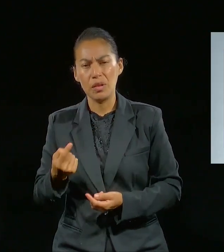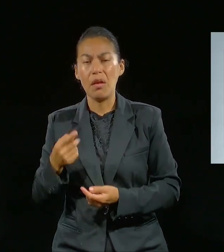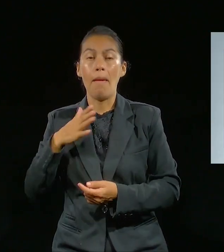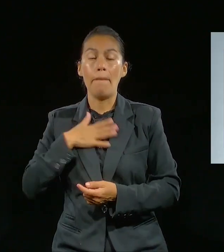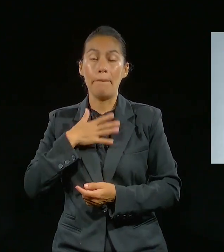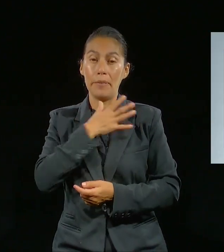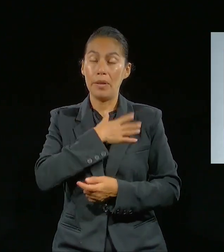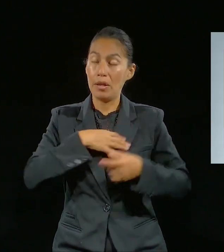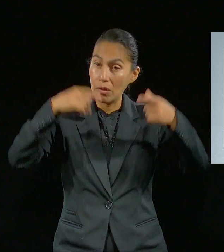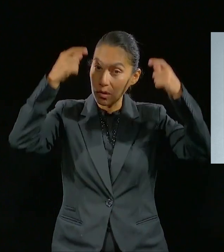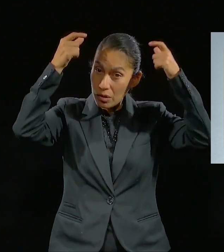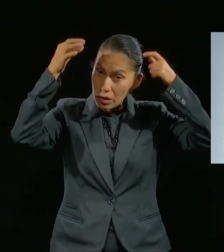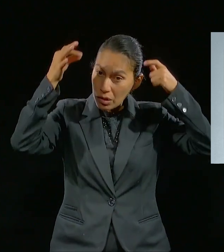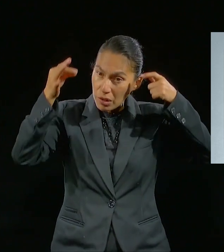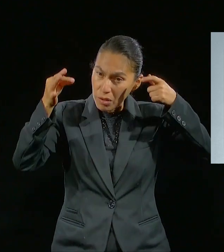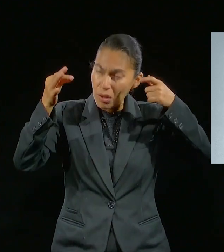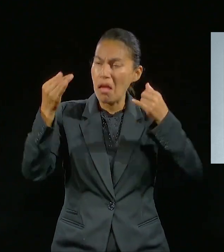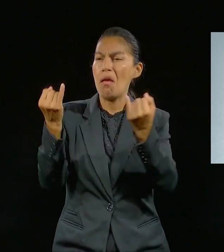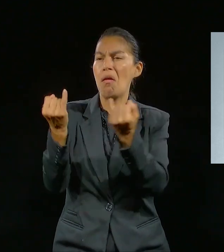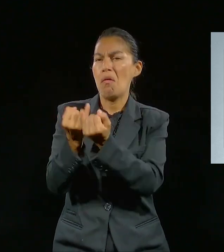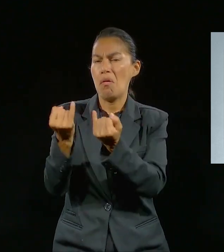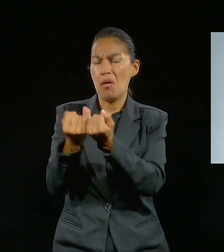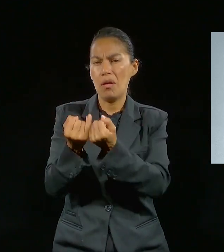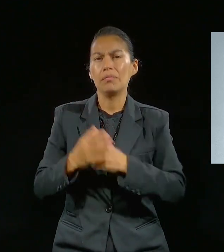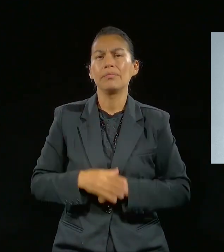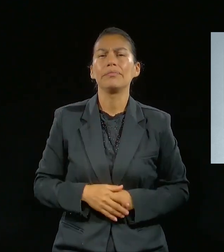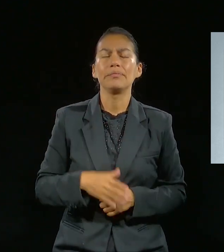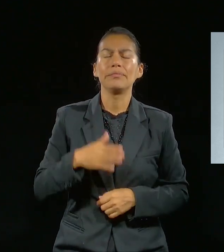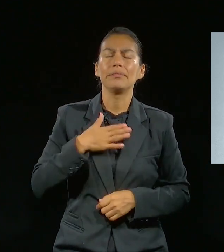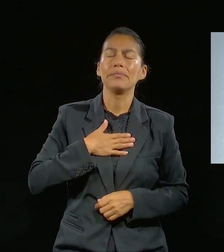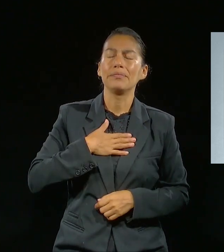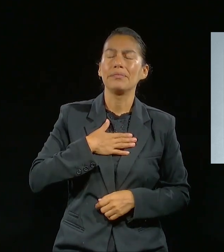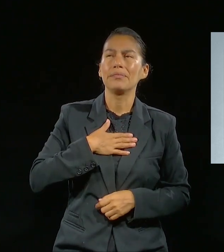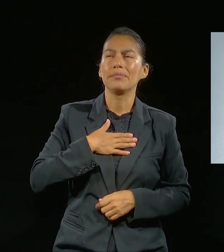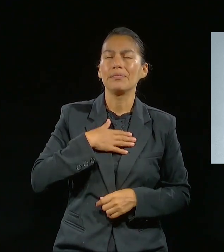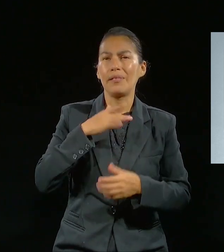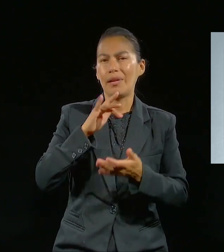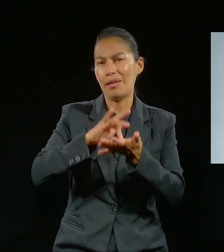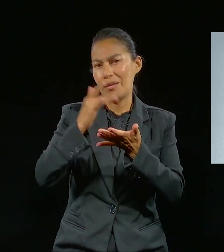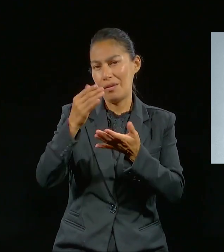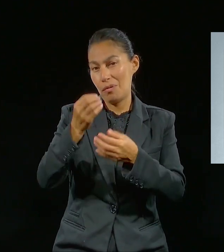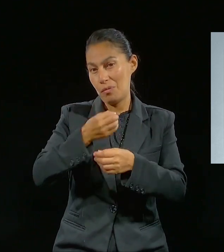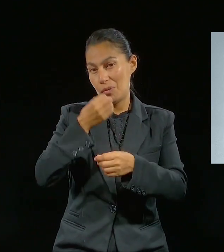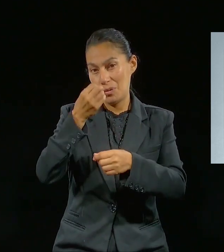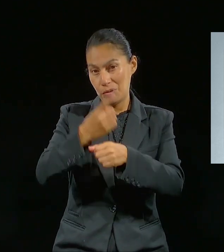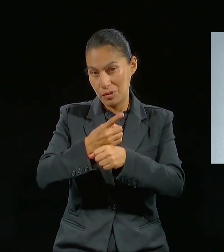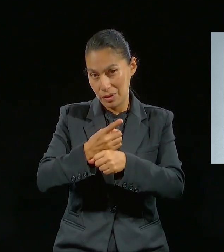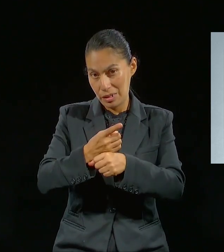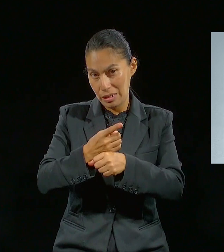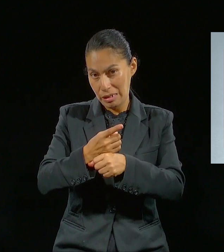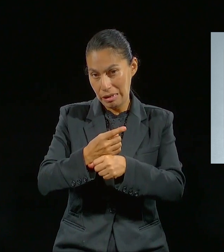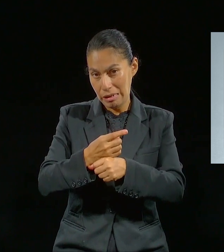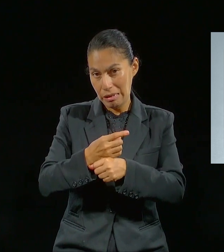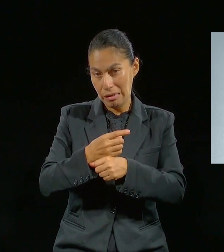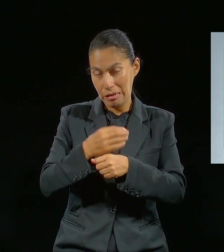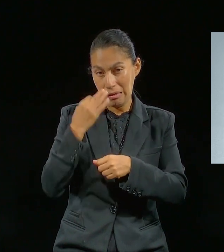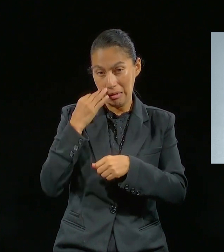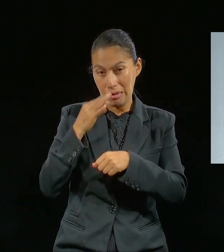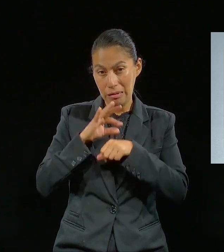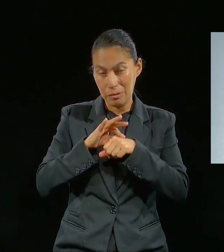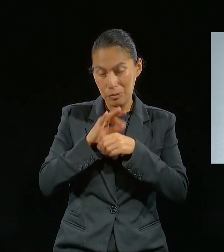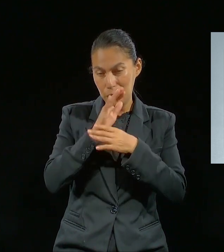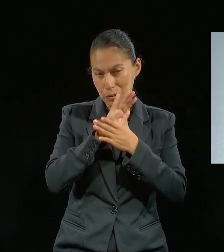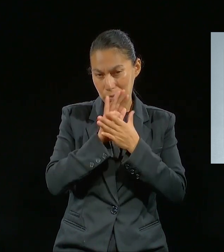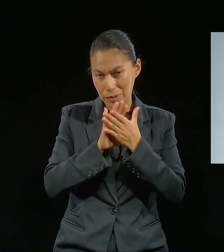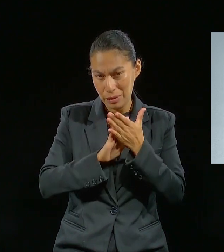también mi hijo, que gradúa. Estoy muy agradecida, Pastor Quillono. Gracias por la oportunidad de dar